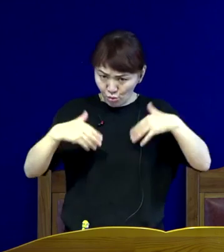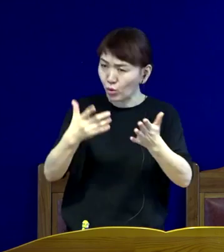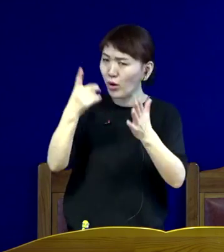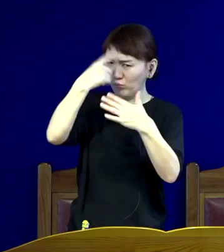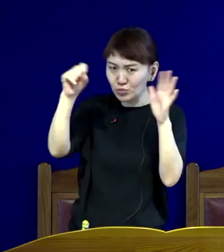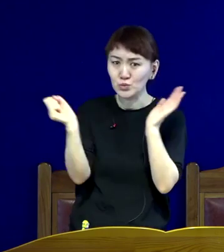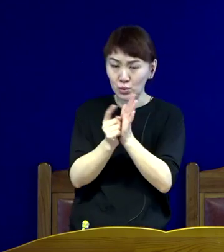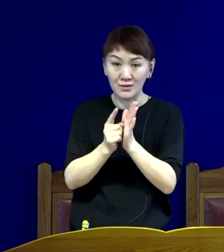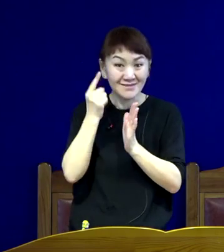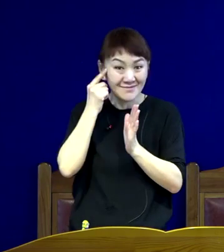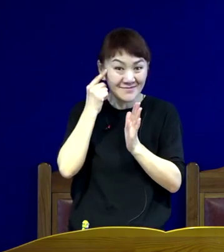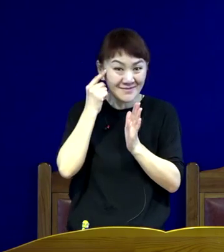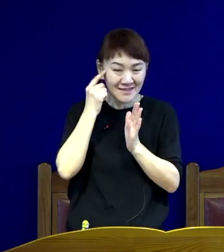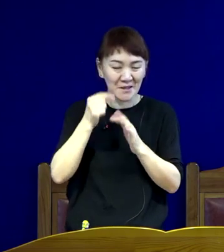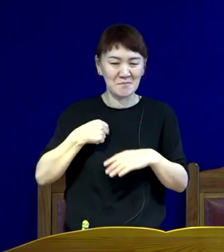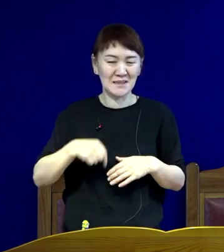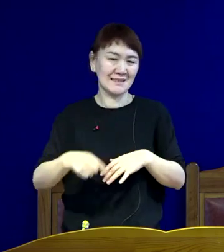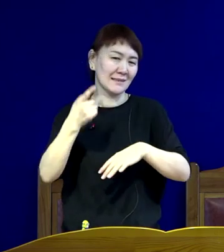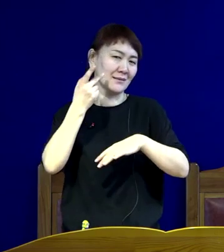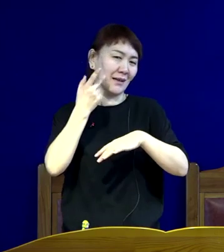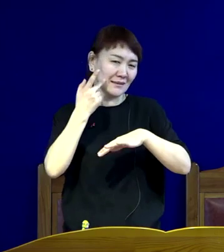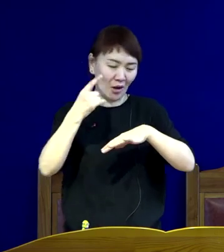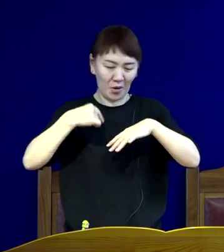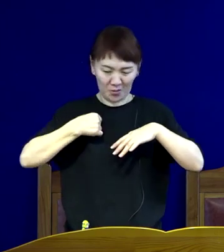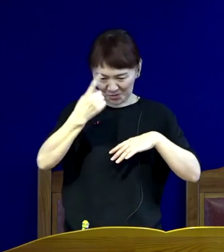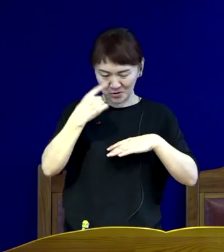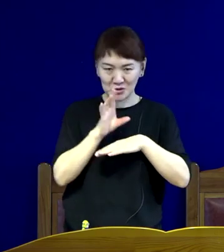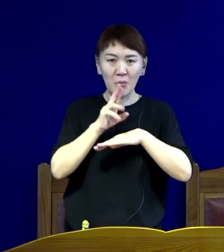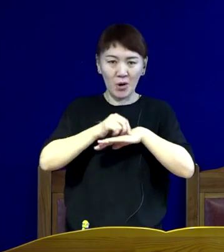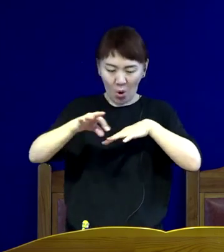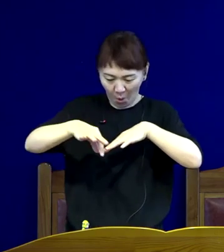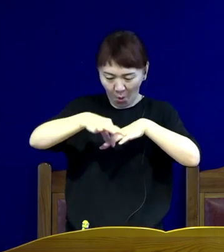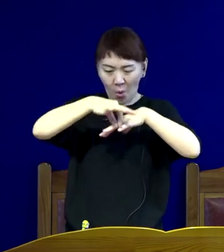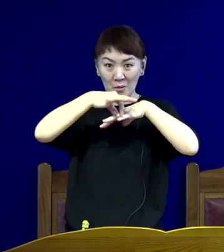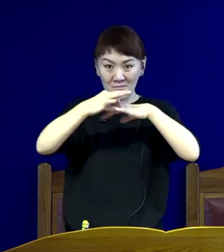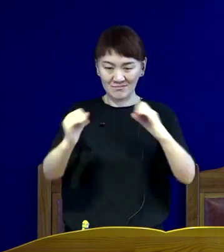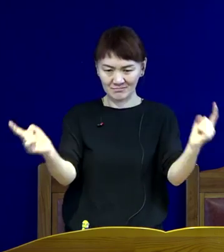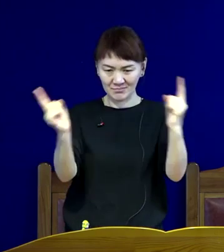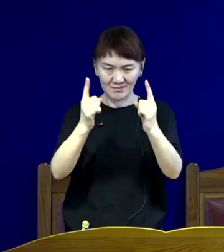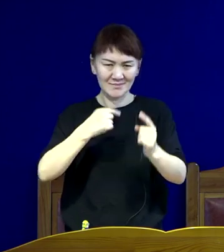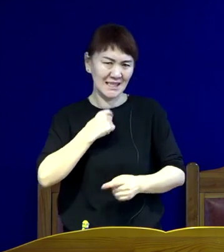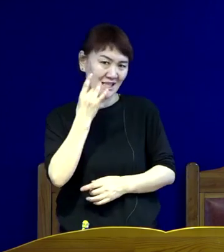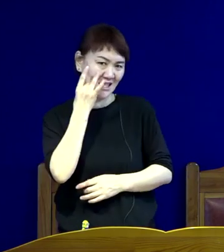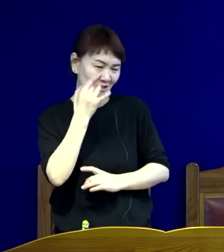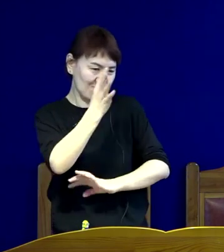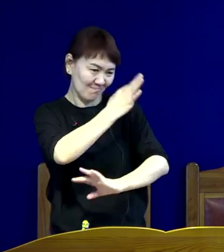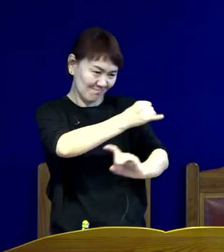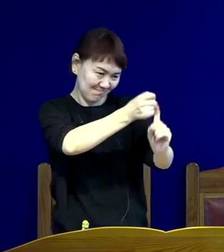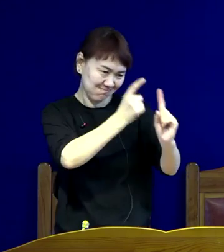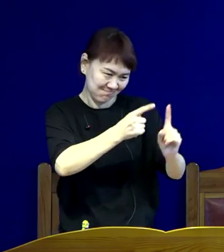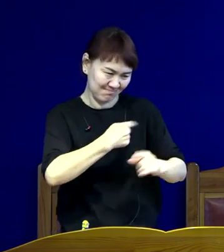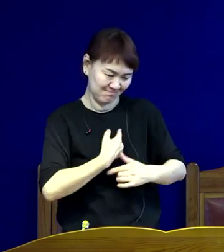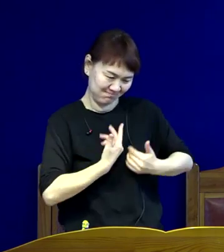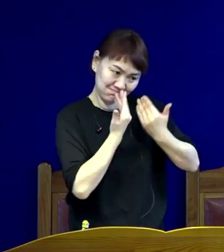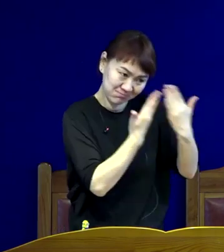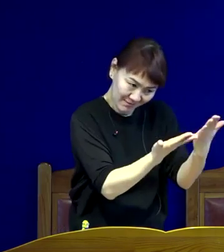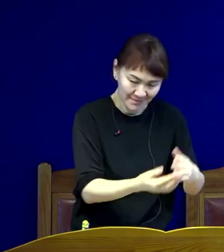Тийм болохоор би хормын ослыг ажиллахдаа заавал хэлдэг үг байдаг. Нөхрүүдэд хэлсэн. За, эхнэрүүдэд ингэж